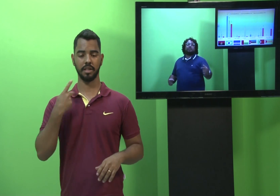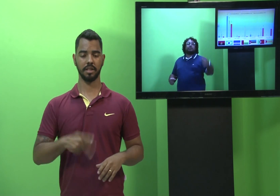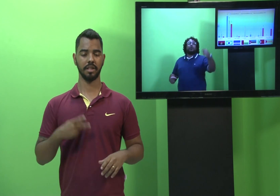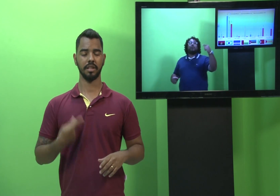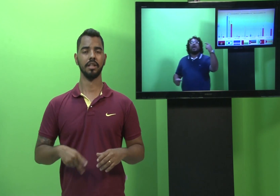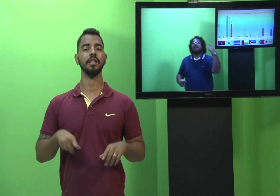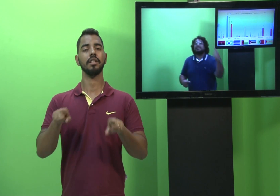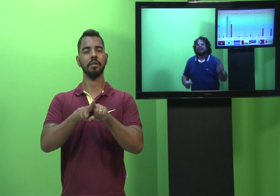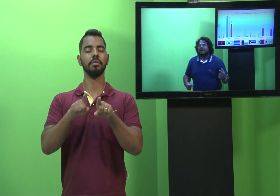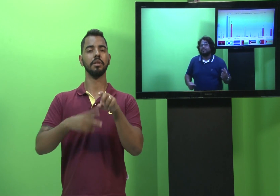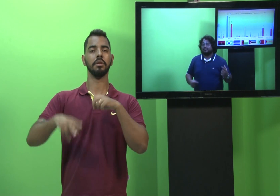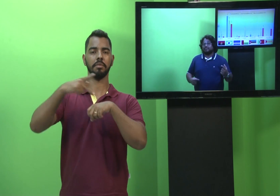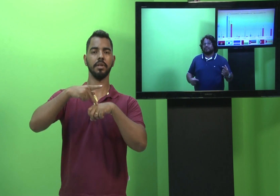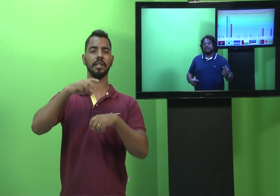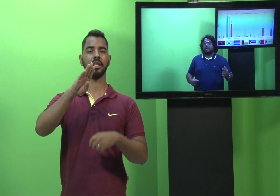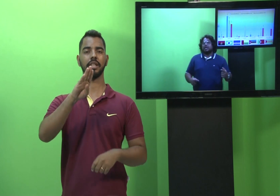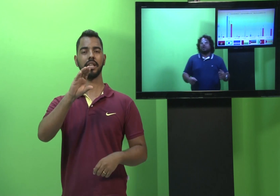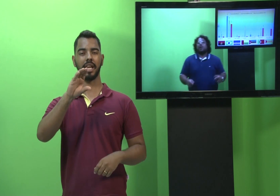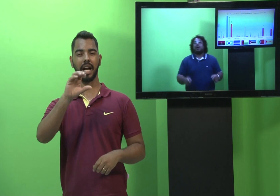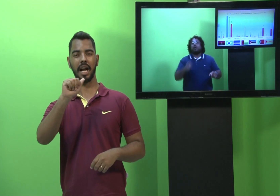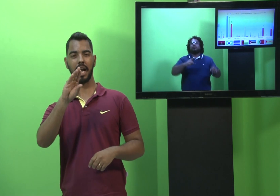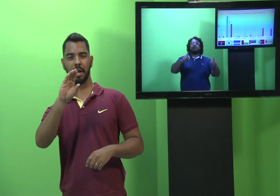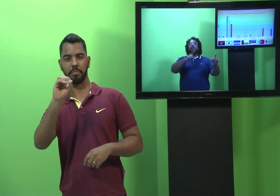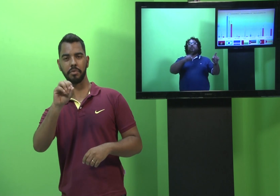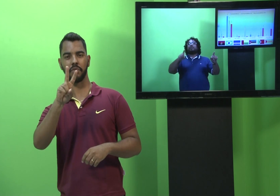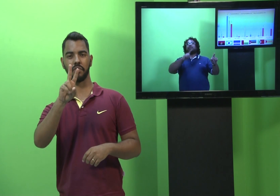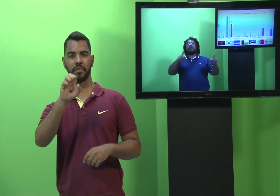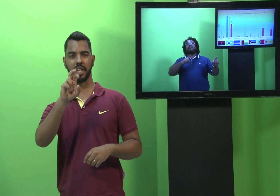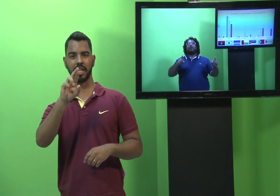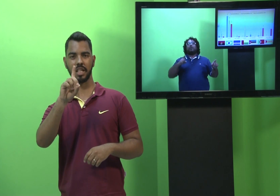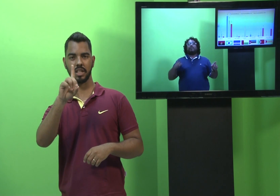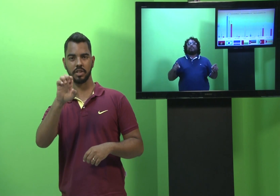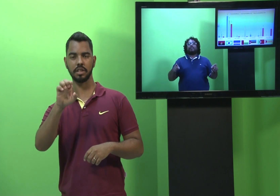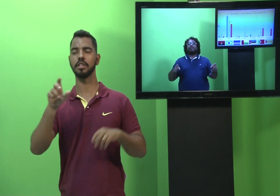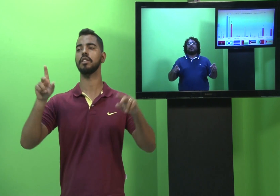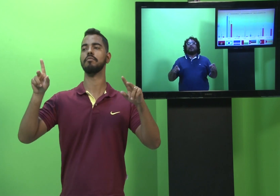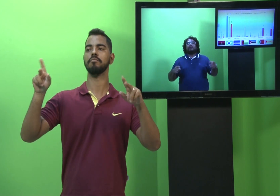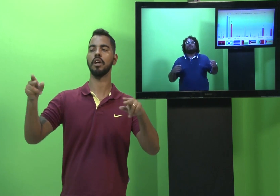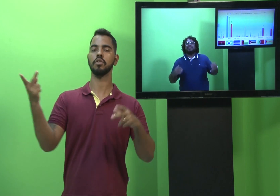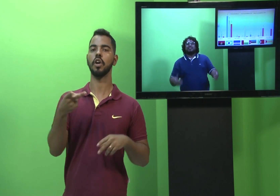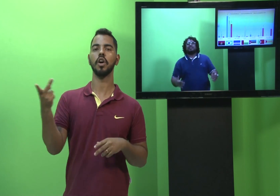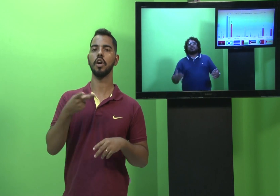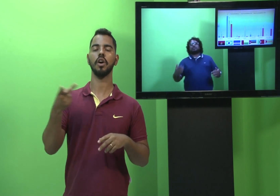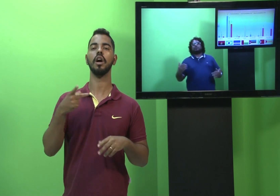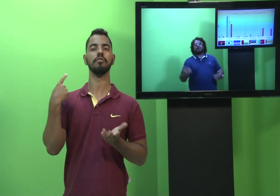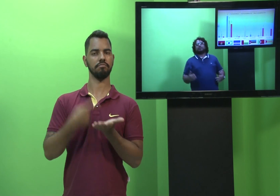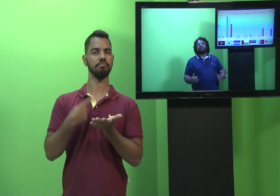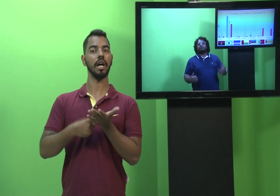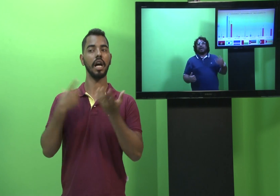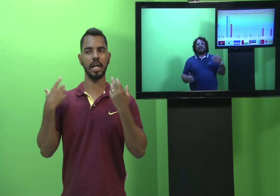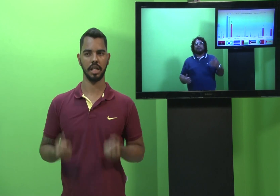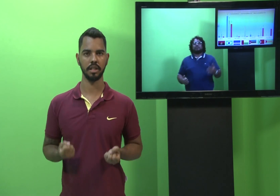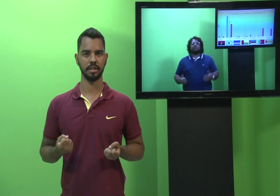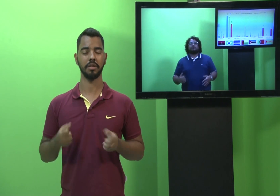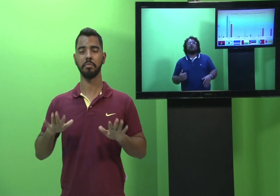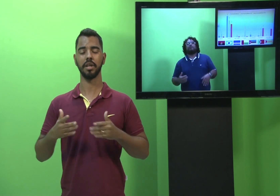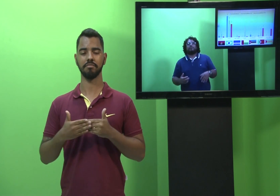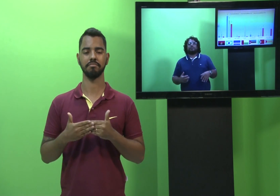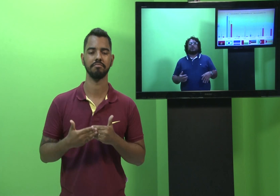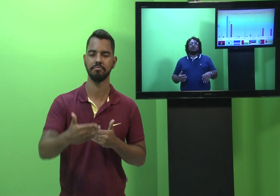Verde o realizaram. E o acordo não pôde entrar em vigor. Então, diante dessa situação, os países lusófonos,